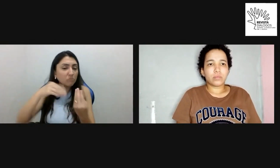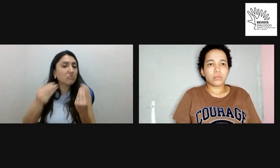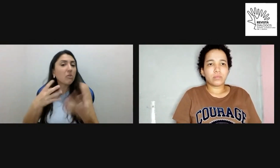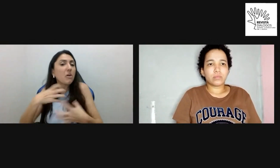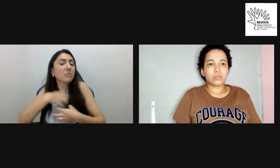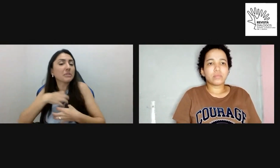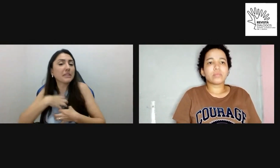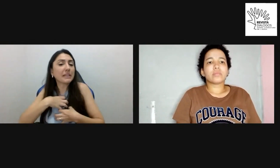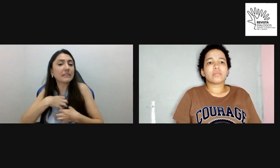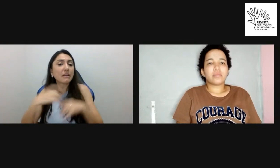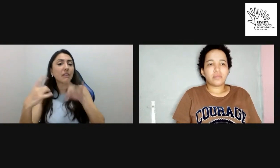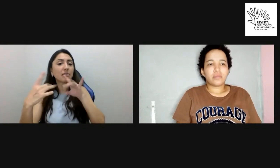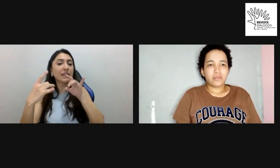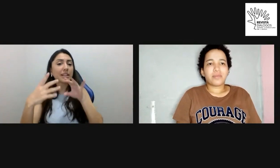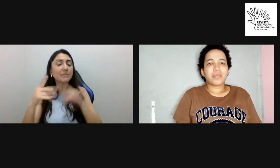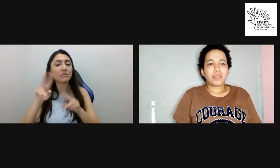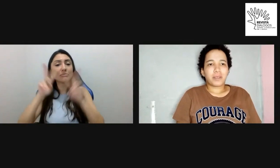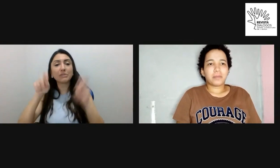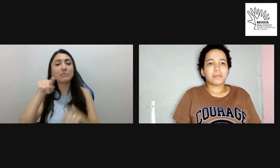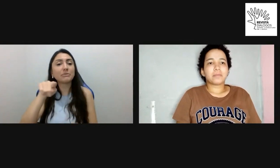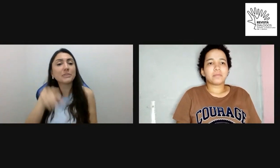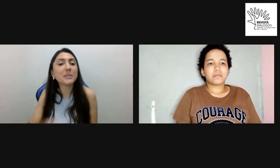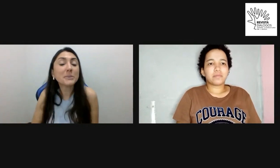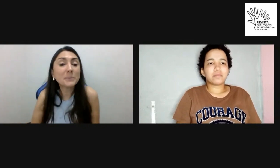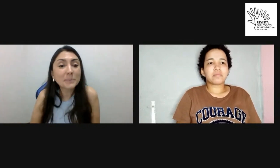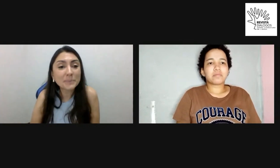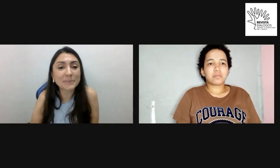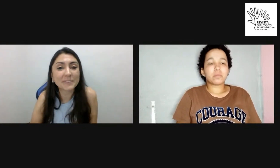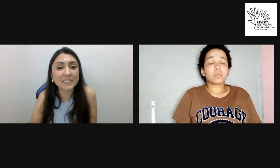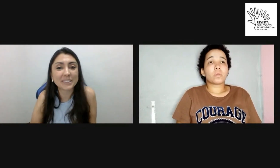surdos? Como você percebe o feedback desses dois grupos?